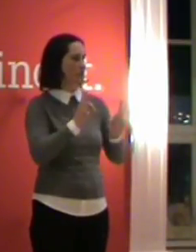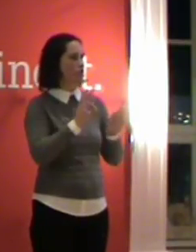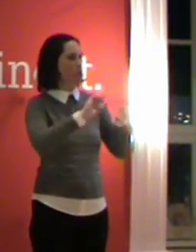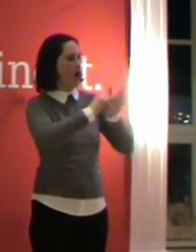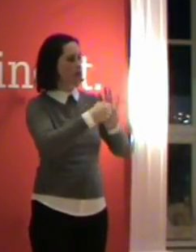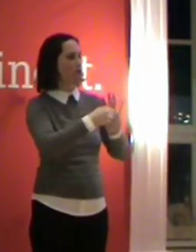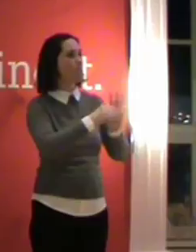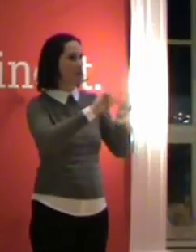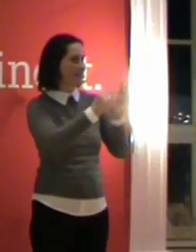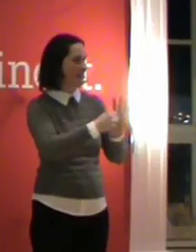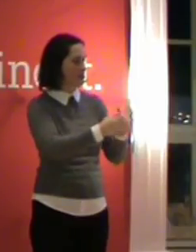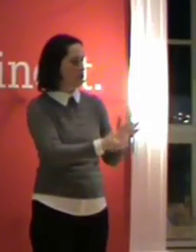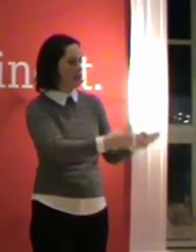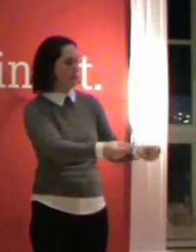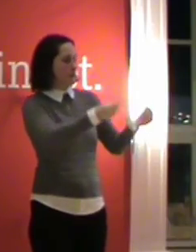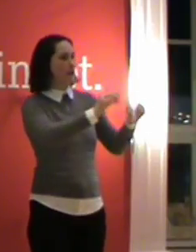Politik. Und,